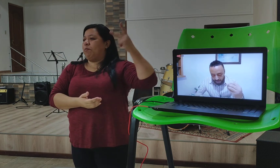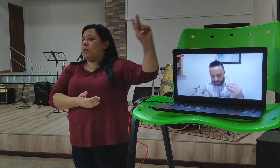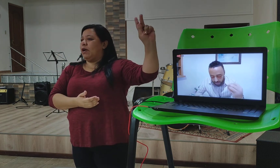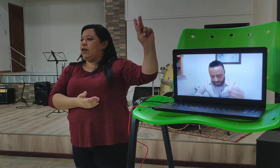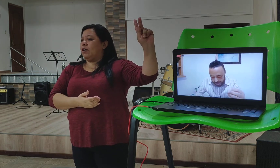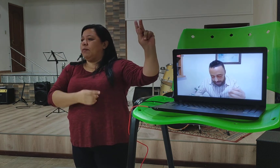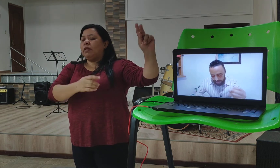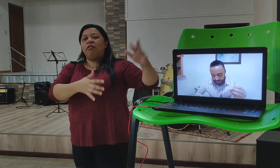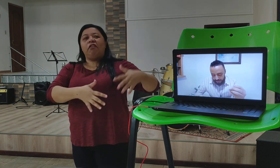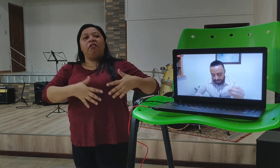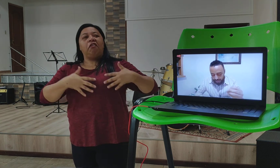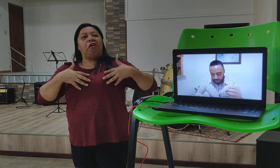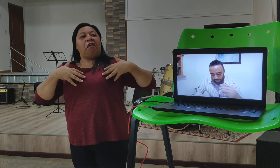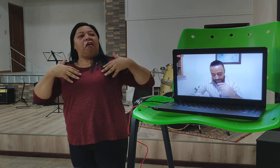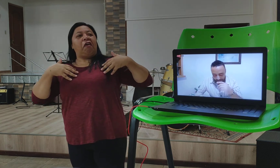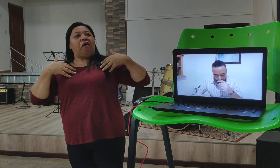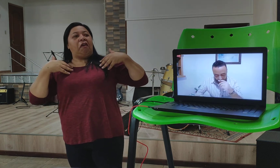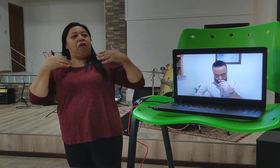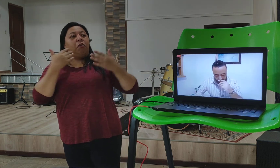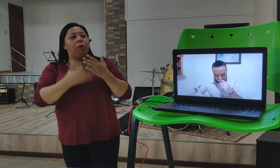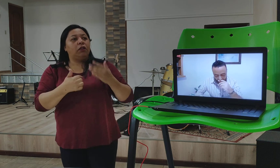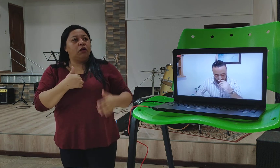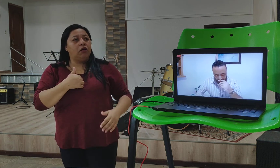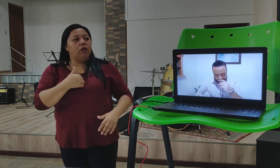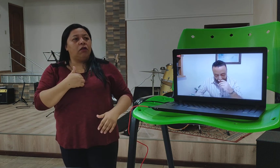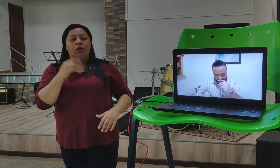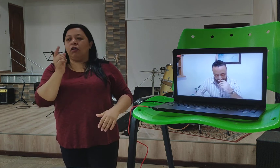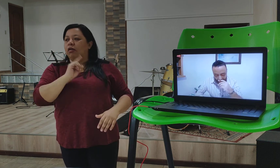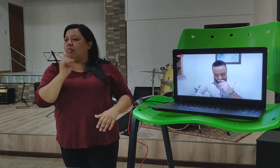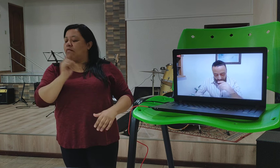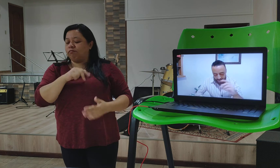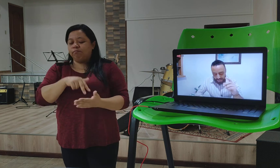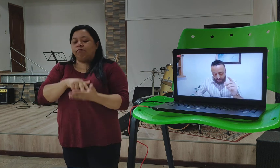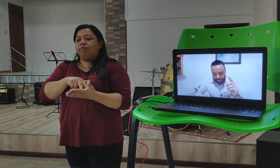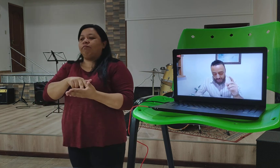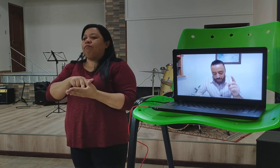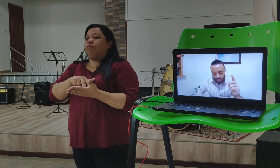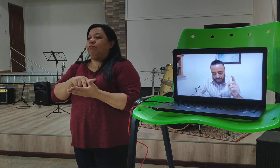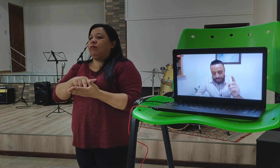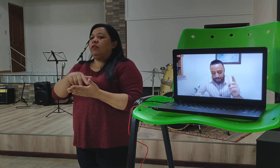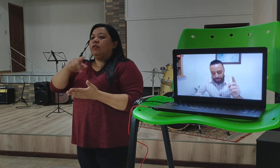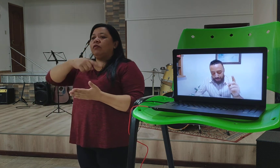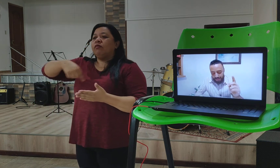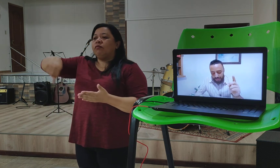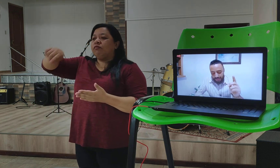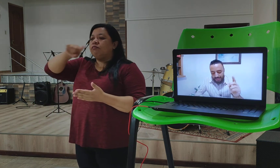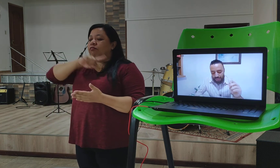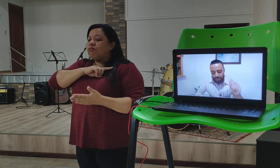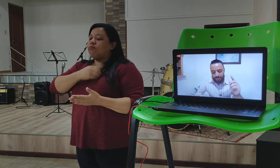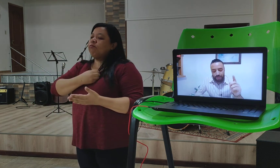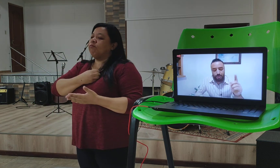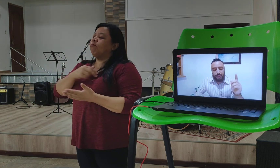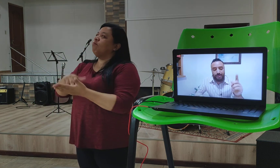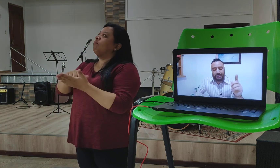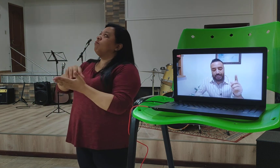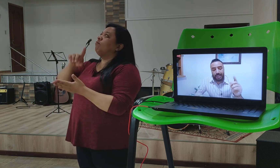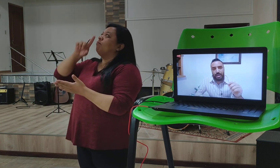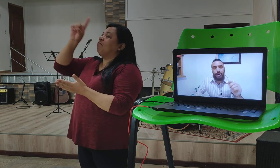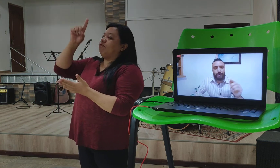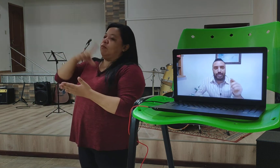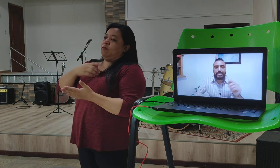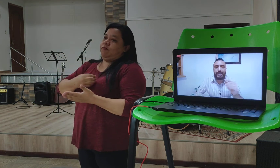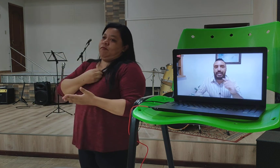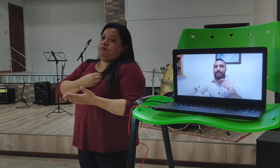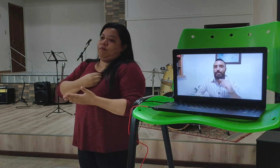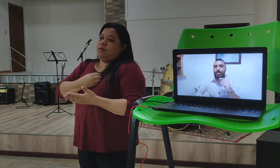se vangloriar. Ele, quando fala no final do versículo 4, ele diz assim: e não se regozijem os meus adversários, vindo eu a